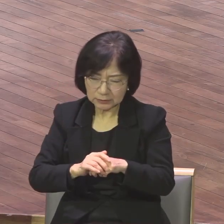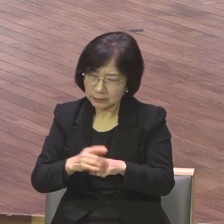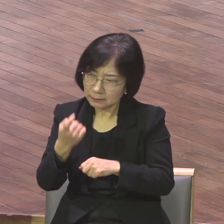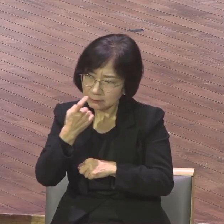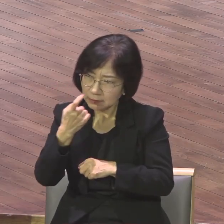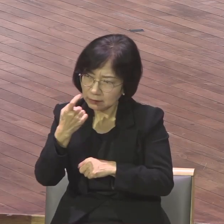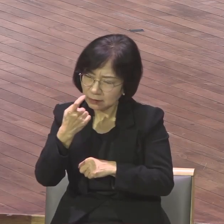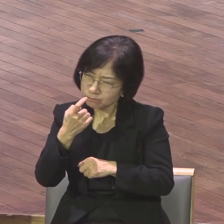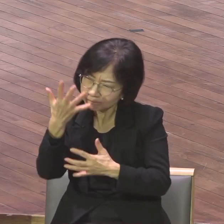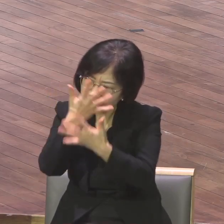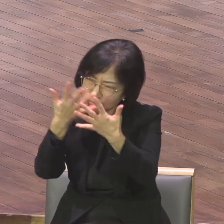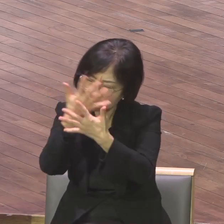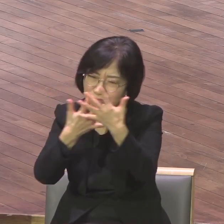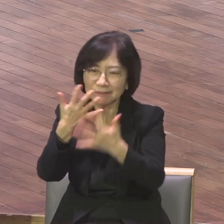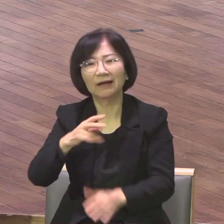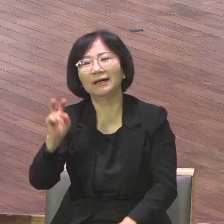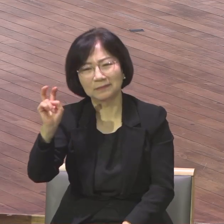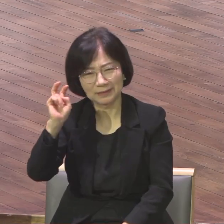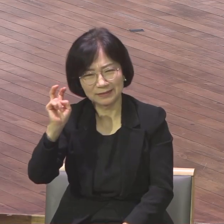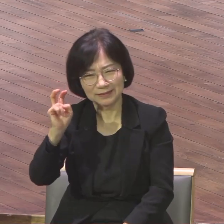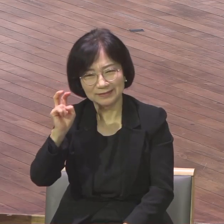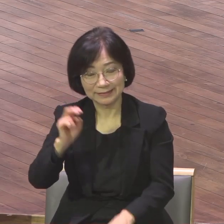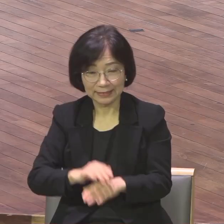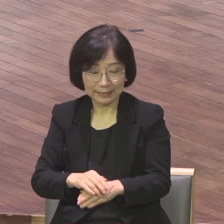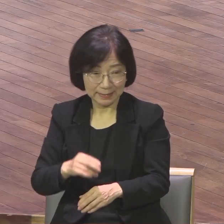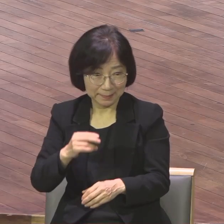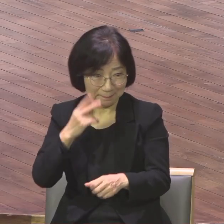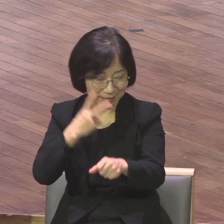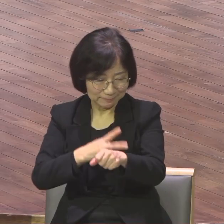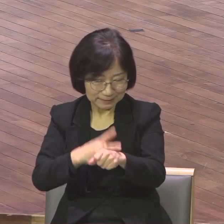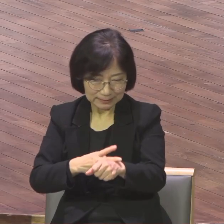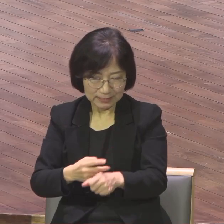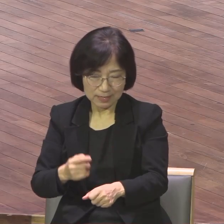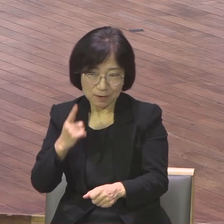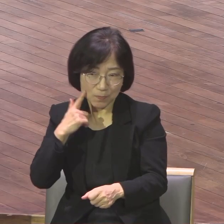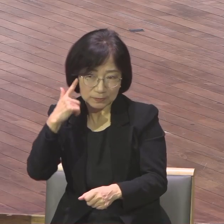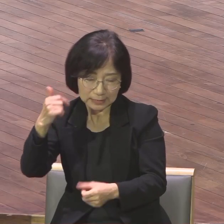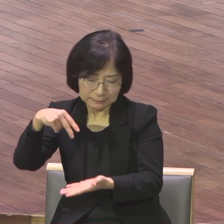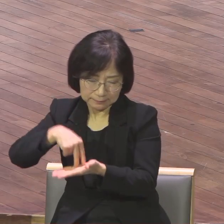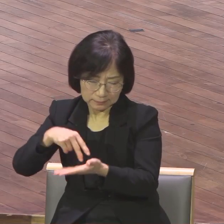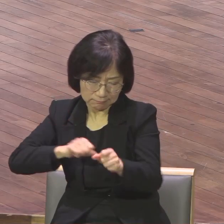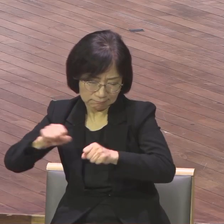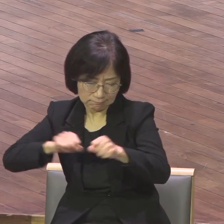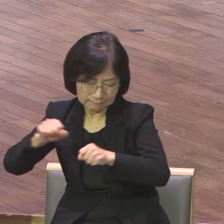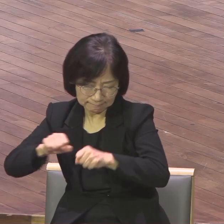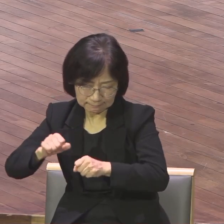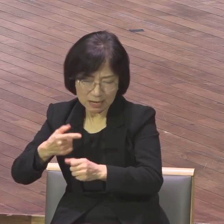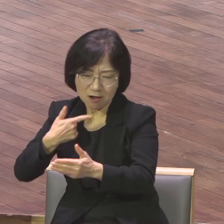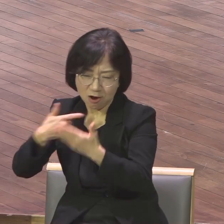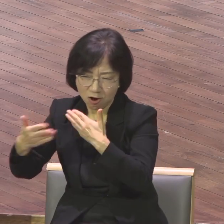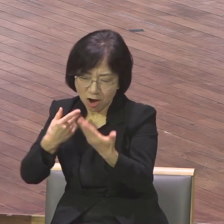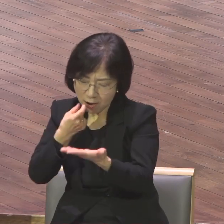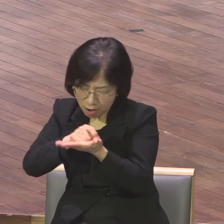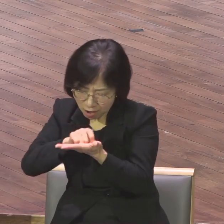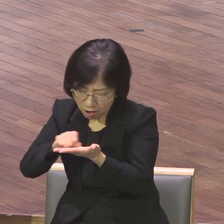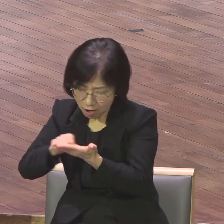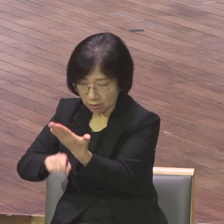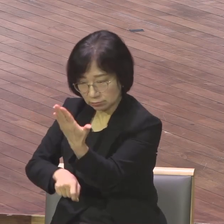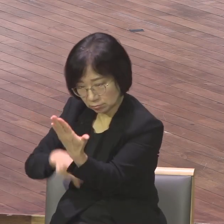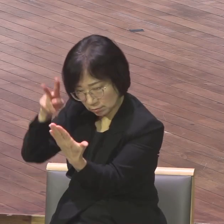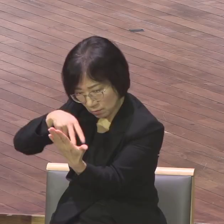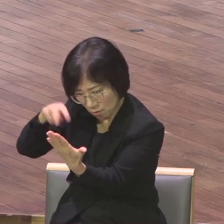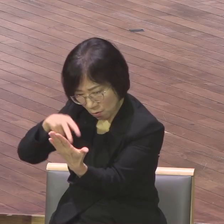것입니다. 바울이 목회를 하면서 처음 한 것들을 다 기록했기 때문에 바울의 한 목회를 따라가기만 하면